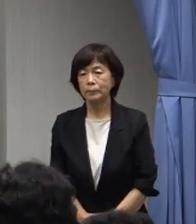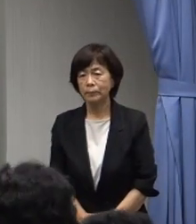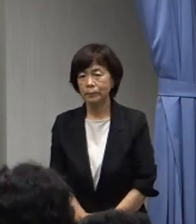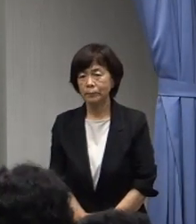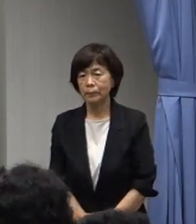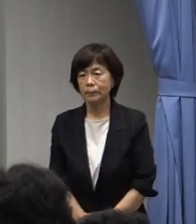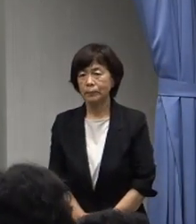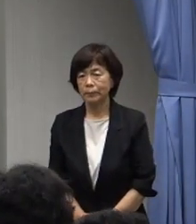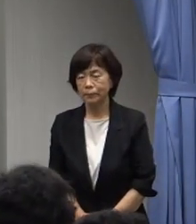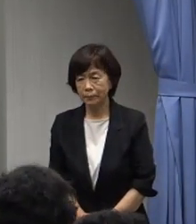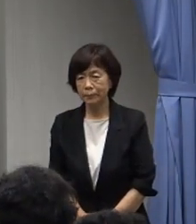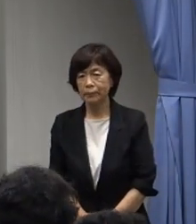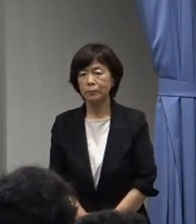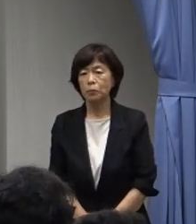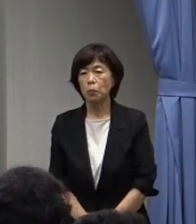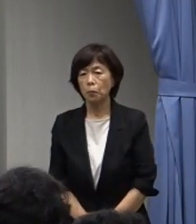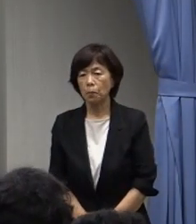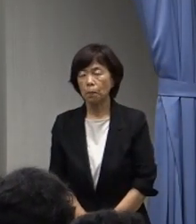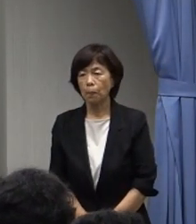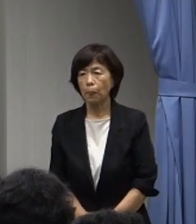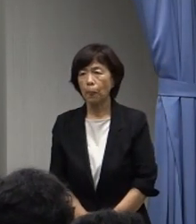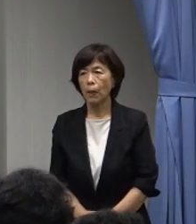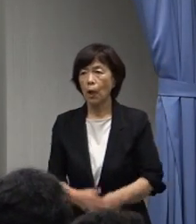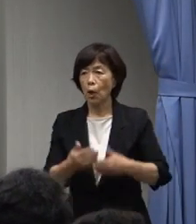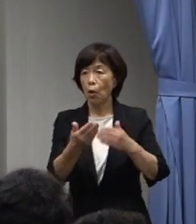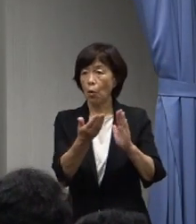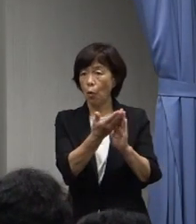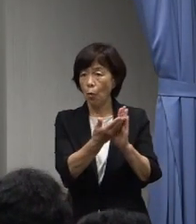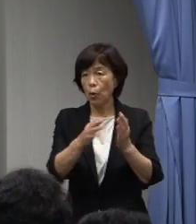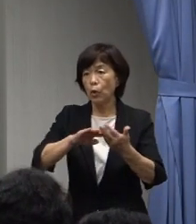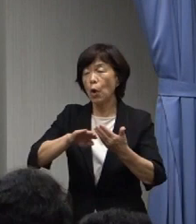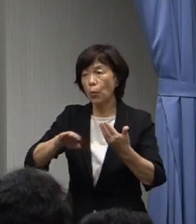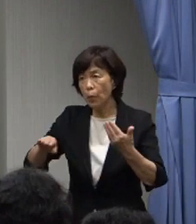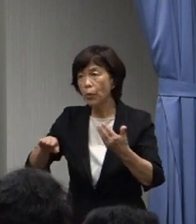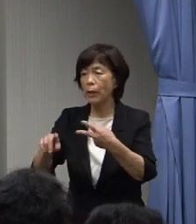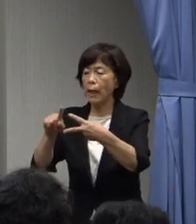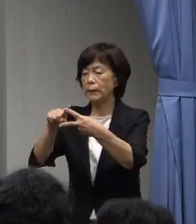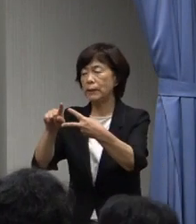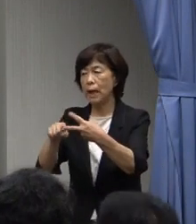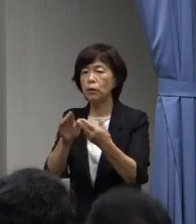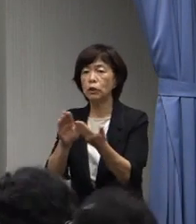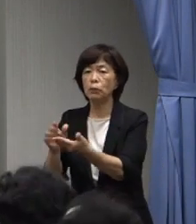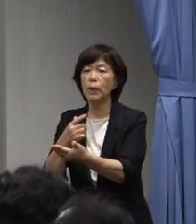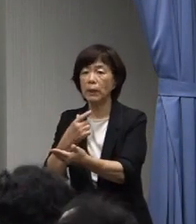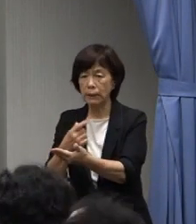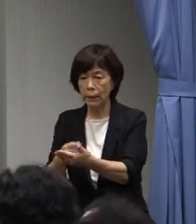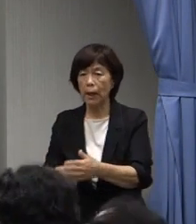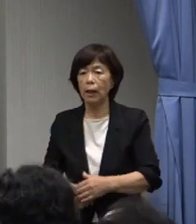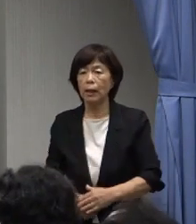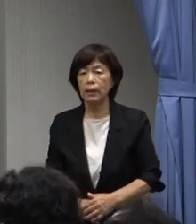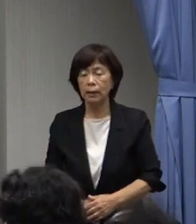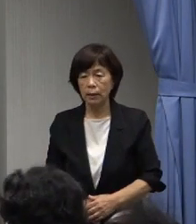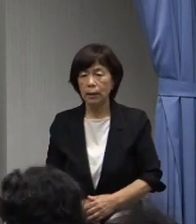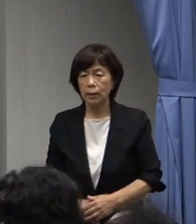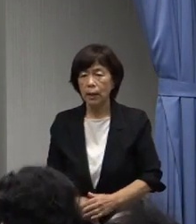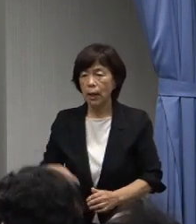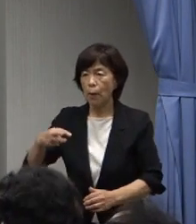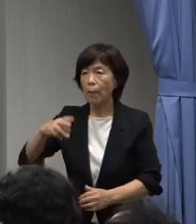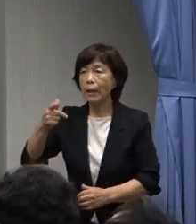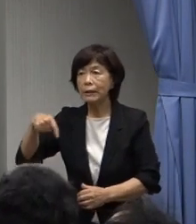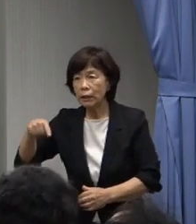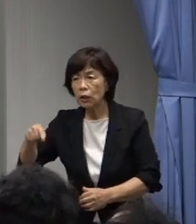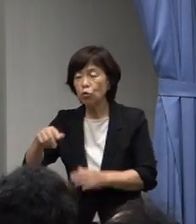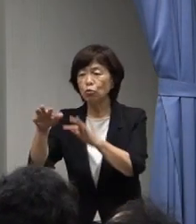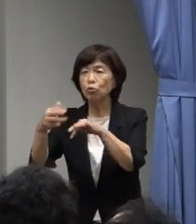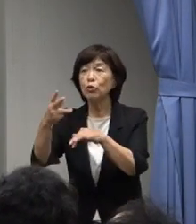読売新聞の山本です。項目外で2点ほど質問させていただきますが、まず1点目に、マシンとか通信